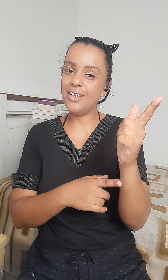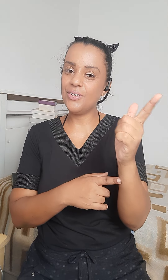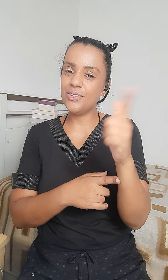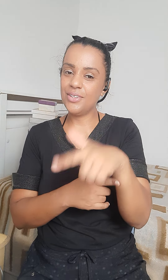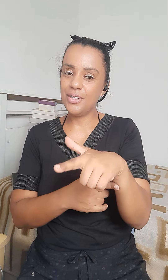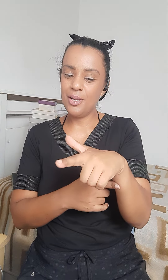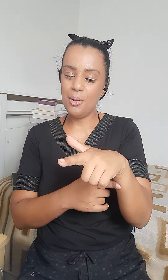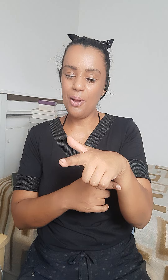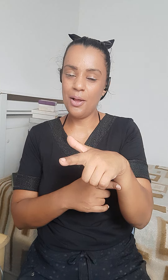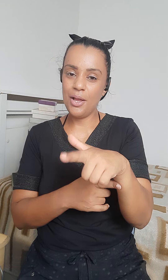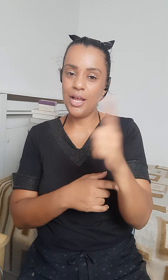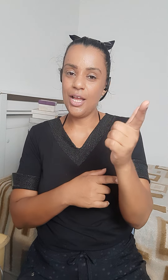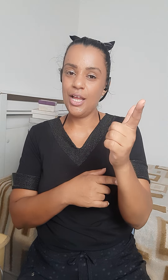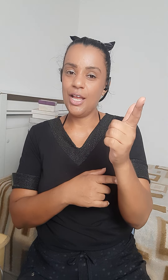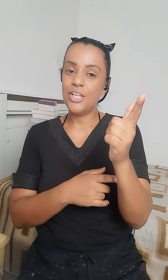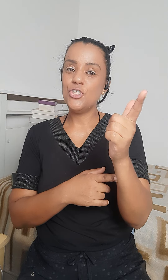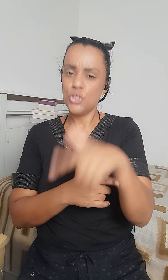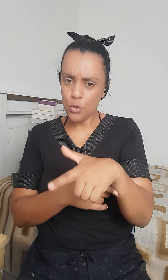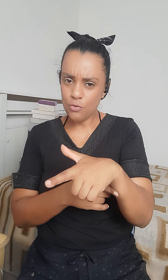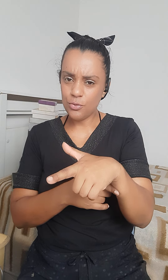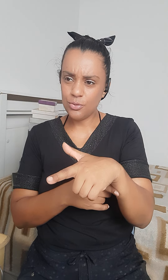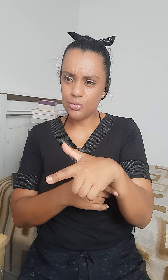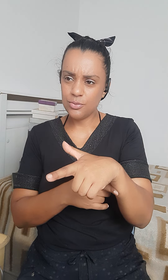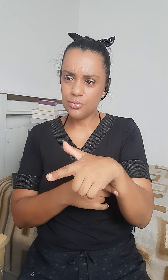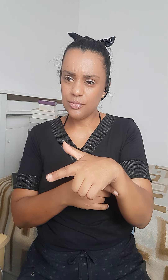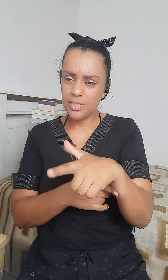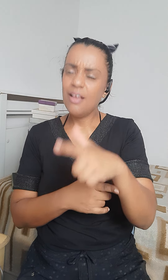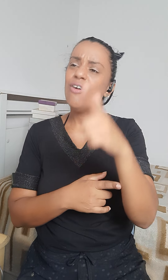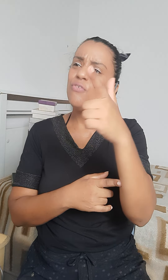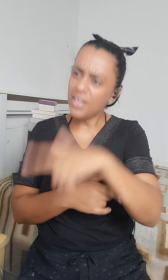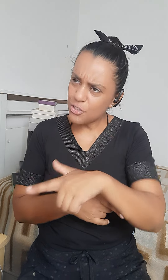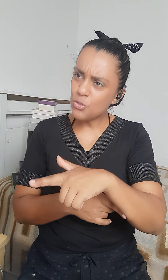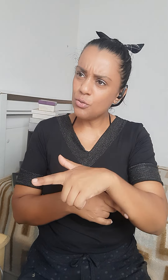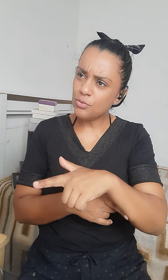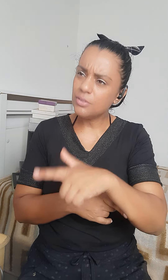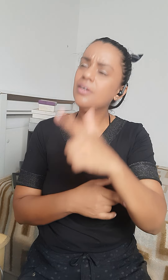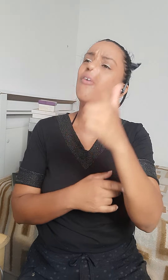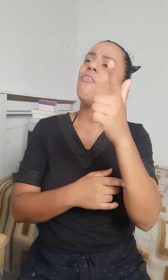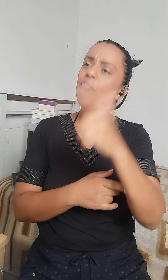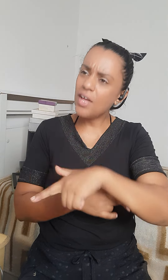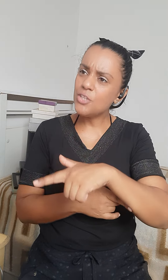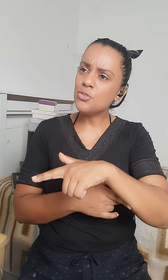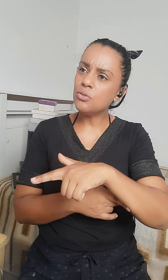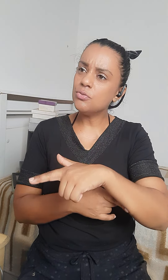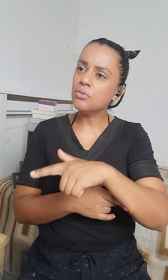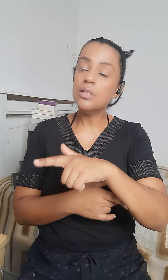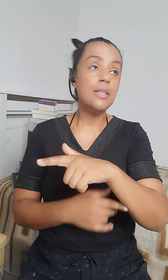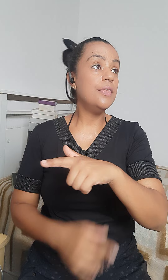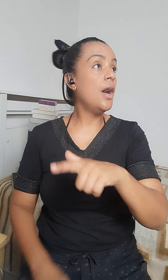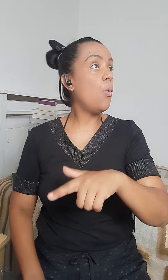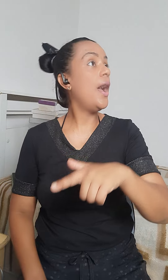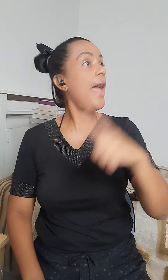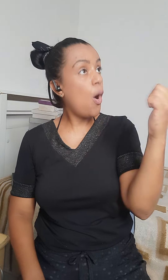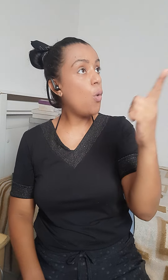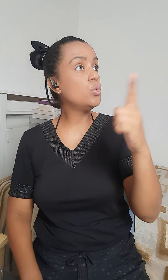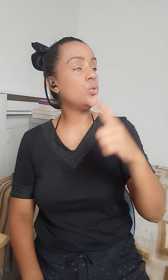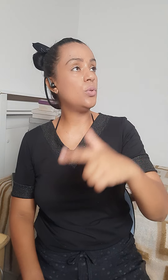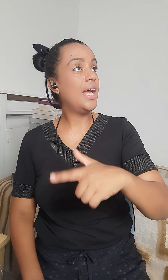ó. De novo. Fala de novo. Fala de novo. Não, é outro.